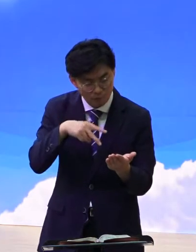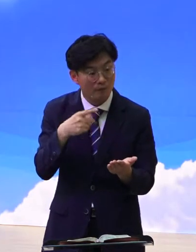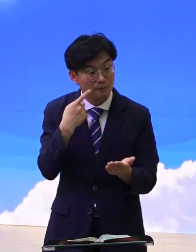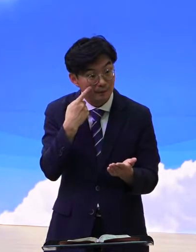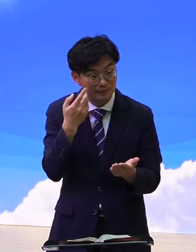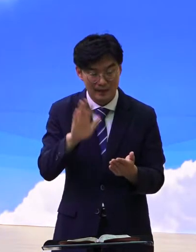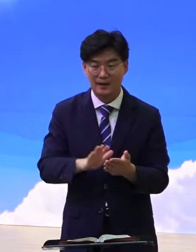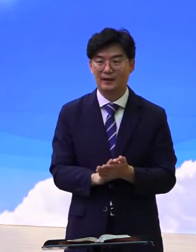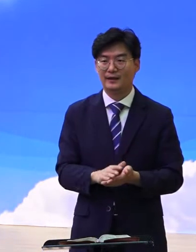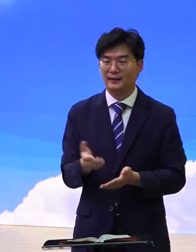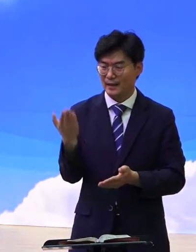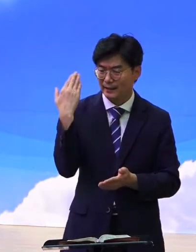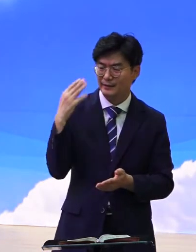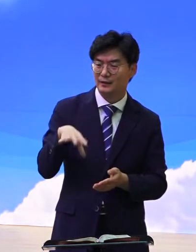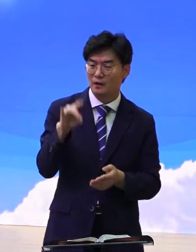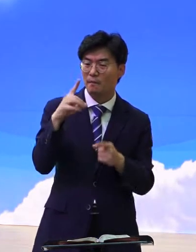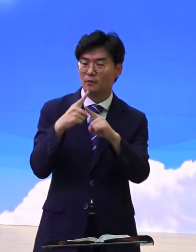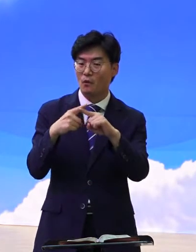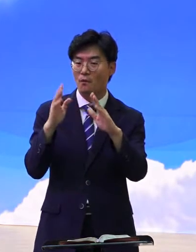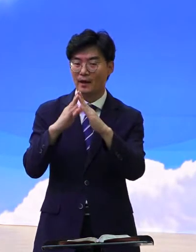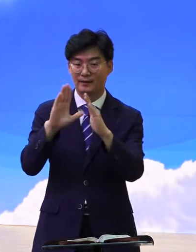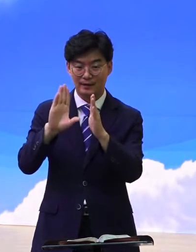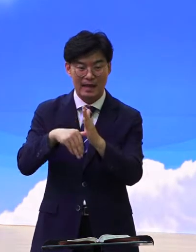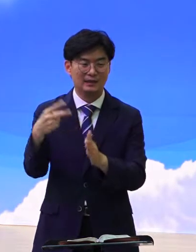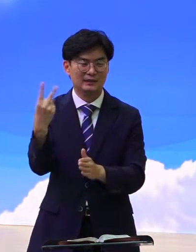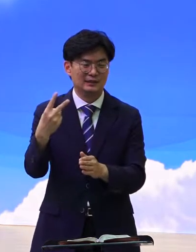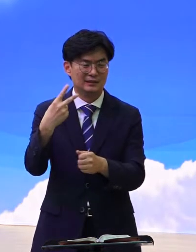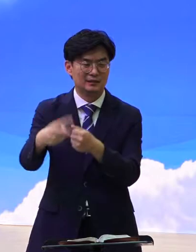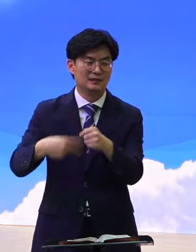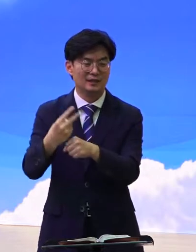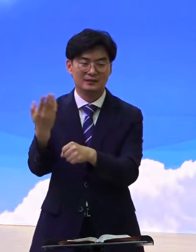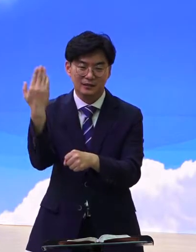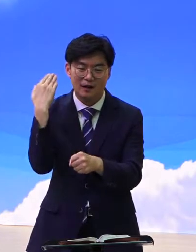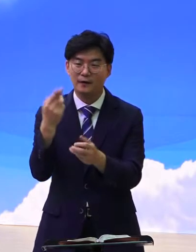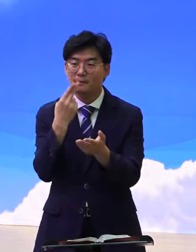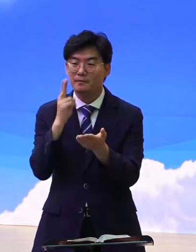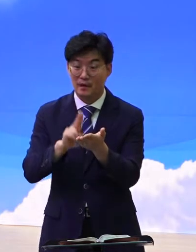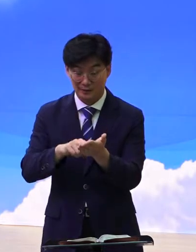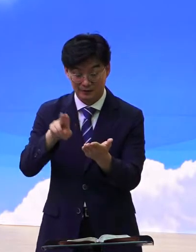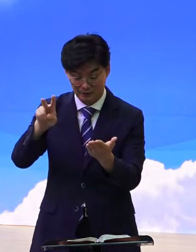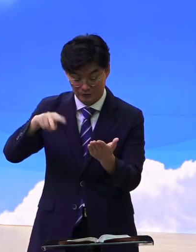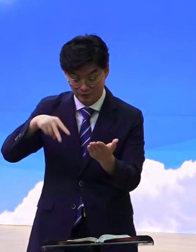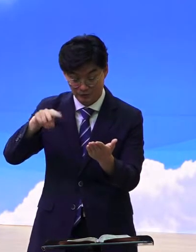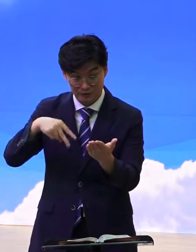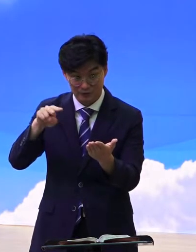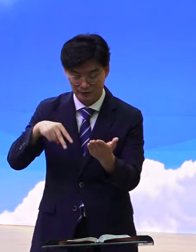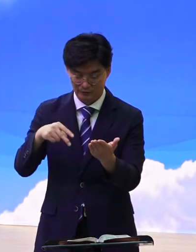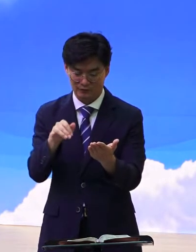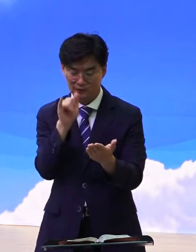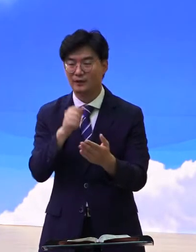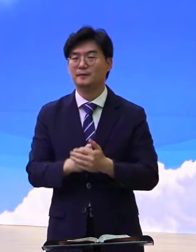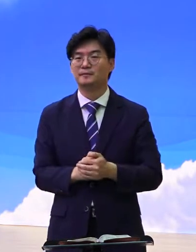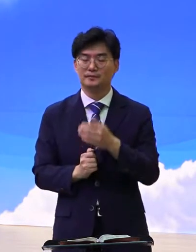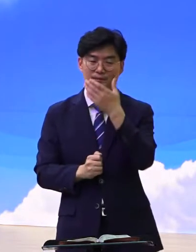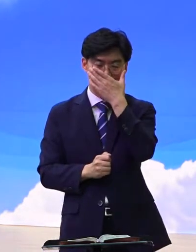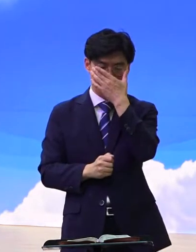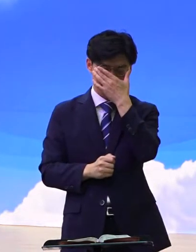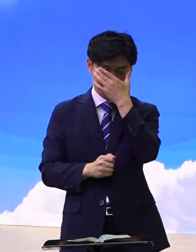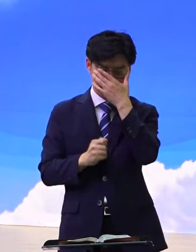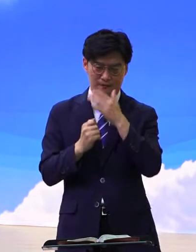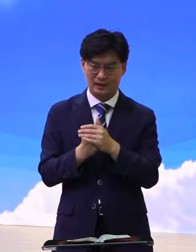알려졌는데 이 편지는 누군가가 그 편지를 쓴 사람이 자기 친구에게 보낸 편지 내용이었습니다. 그 편지에는